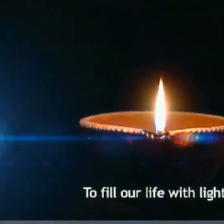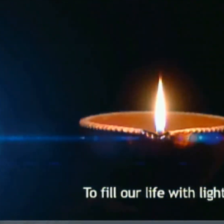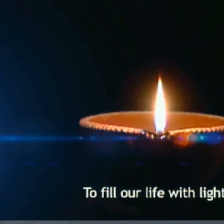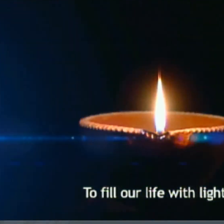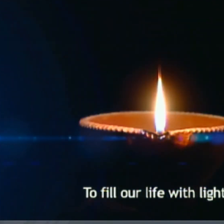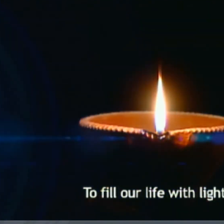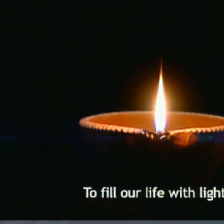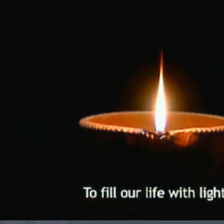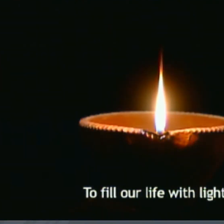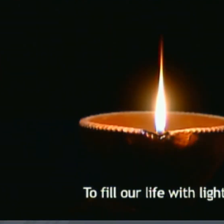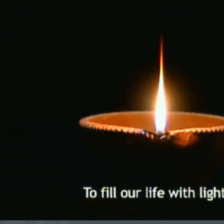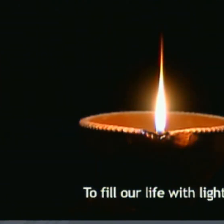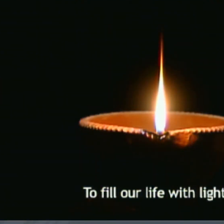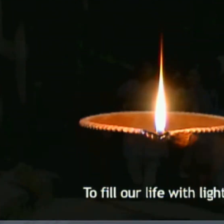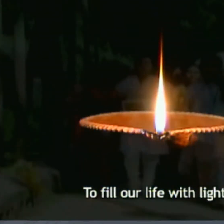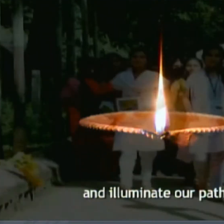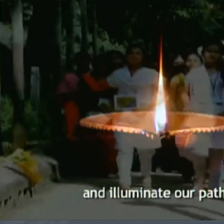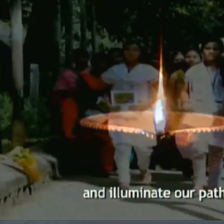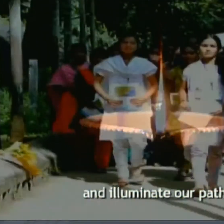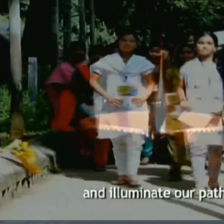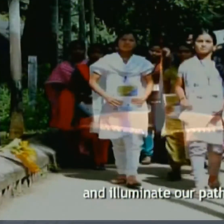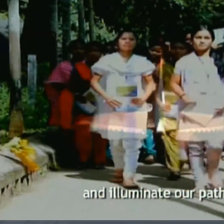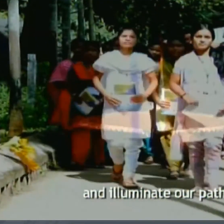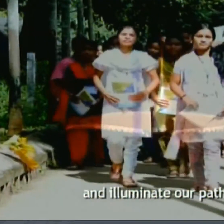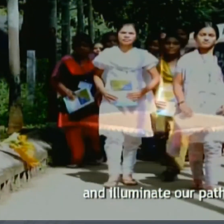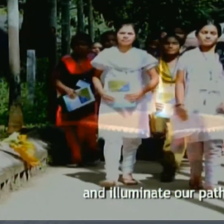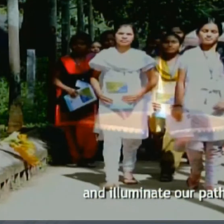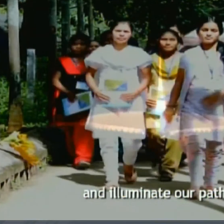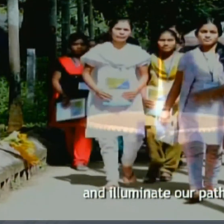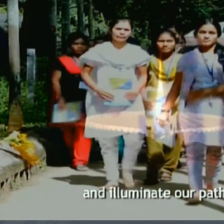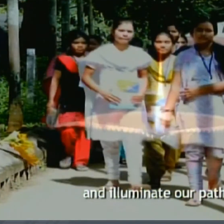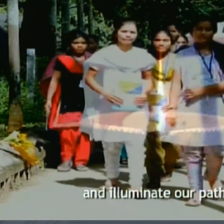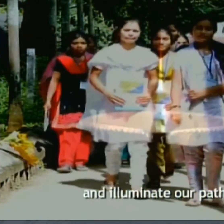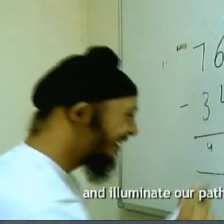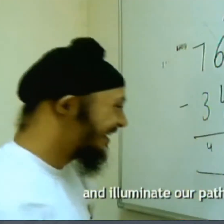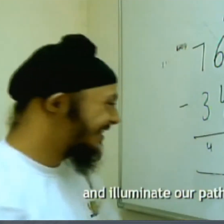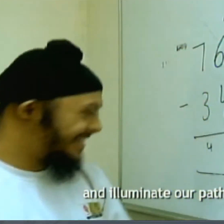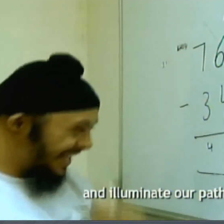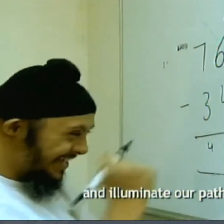जीवन ये प्रकाशित करने, राहों को आलोकित करने,